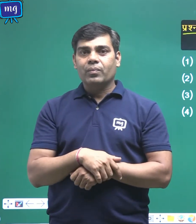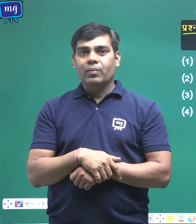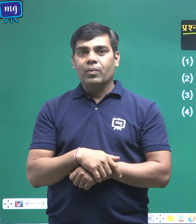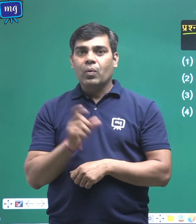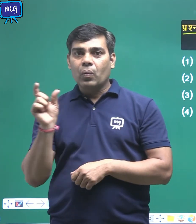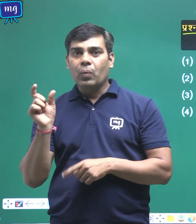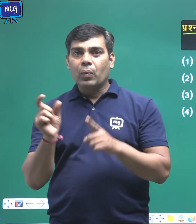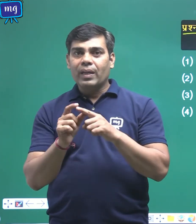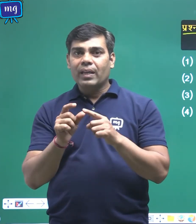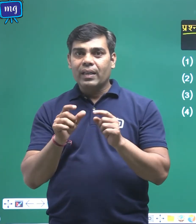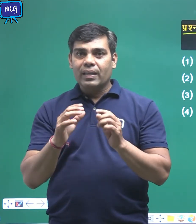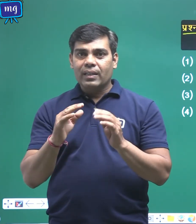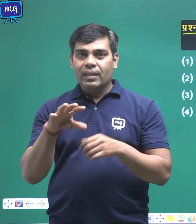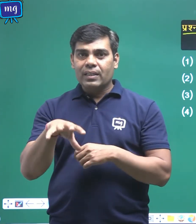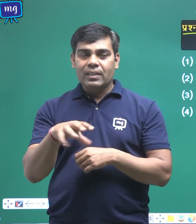उदयपुर को